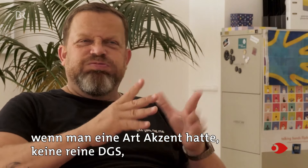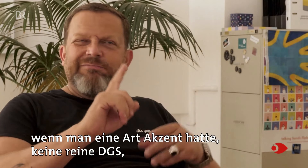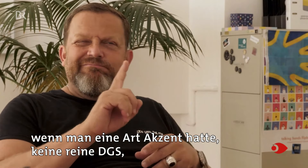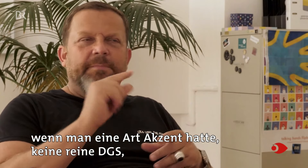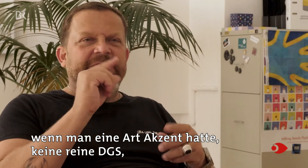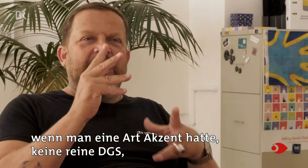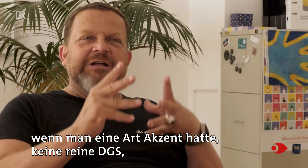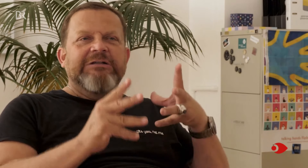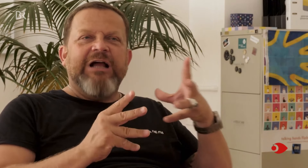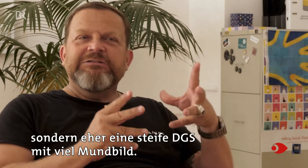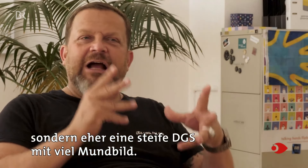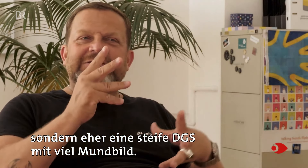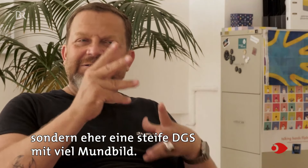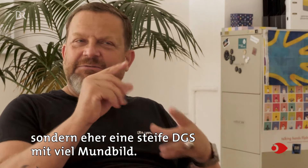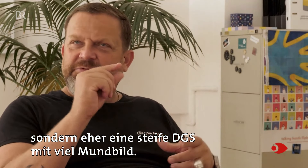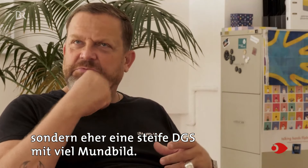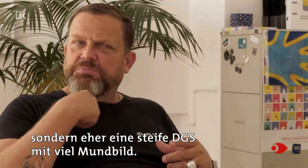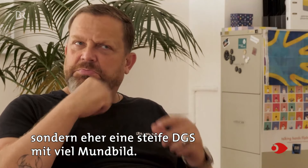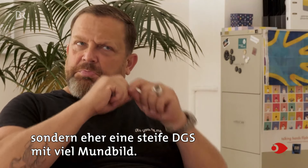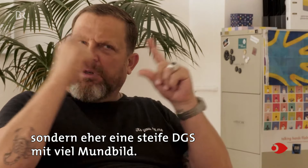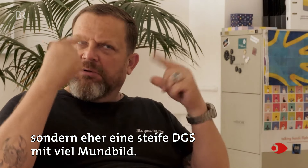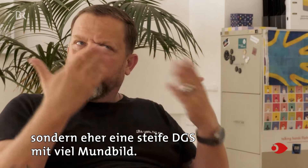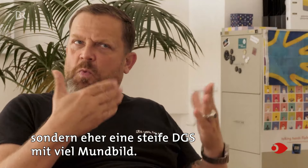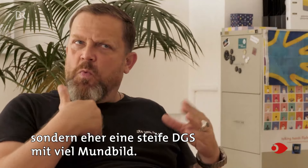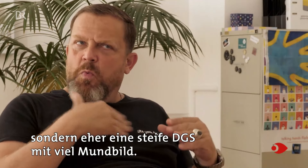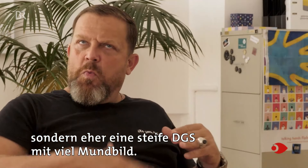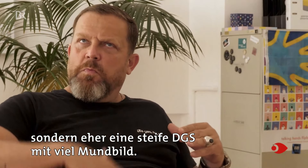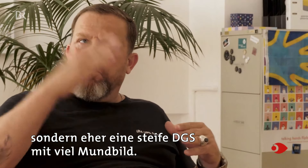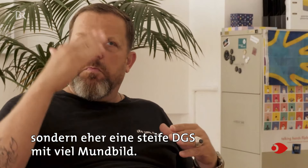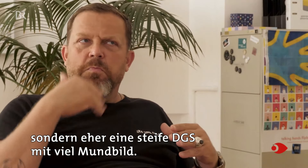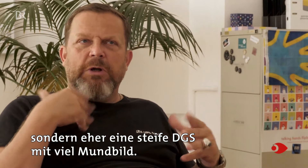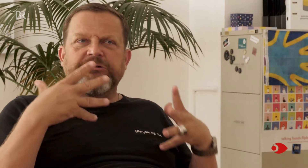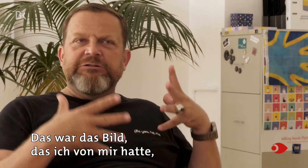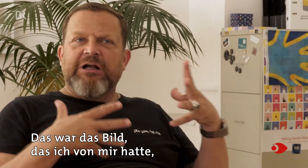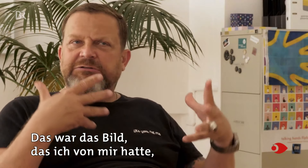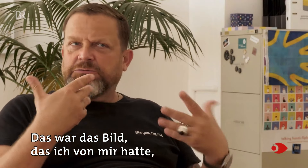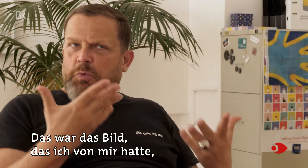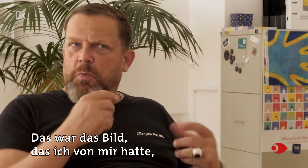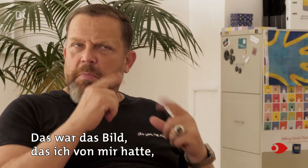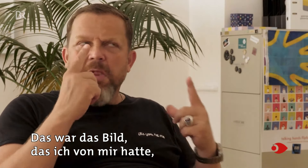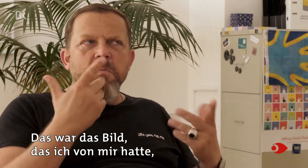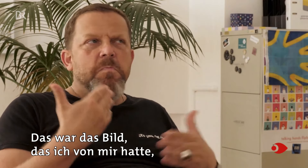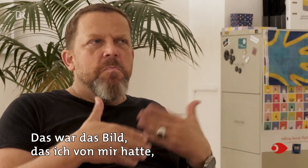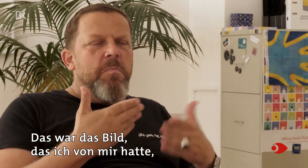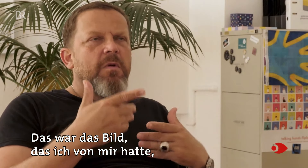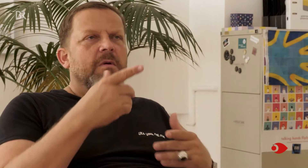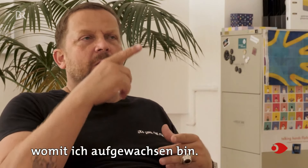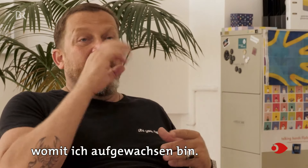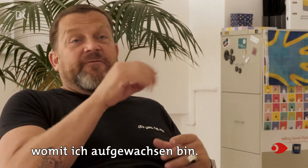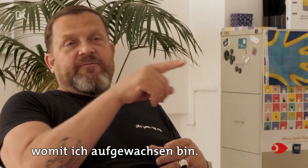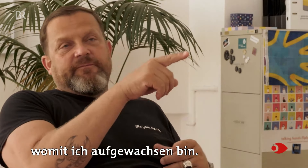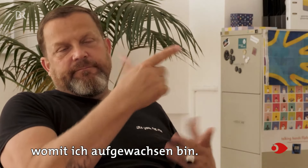reine DGS, sondern eher eine steife DGS mit viel Mundbild. Das war das Bild, das ich von mir hatte, womit ich aufgewachsen